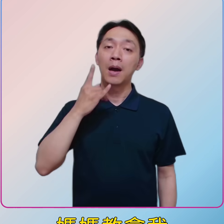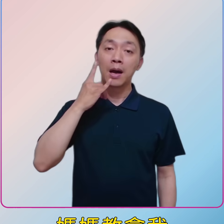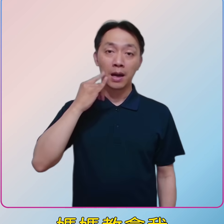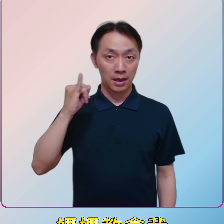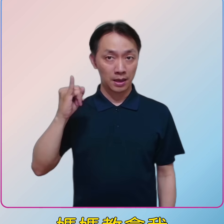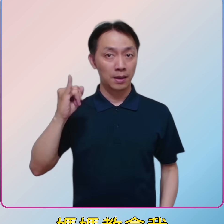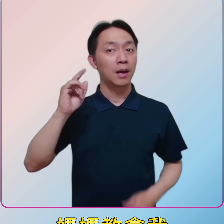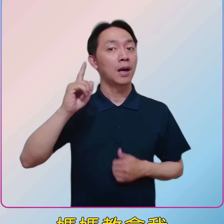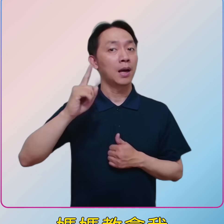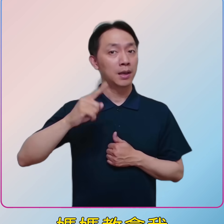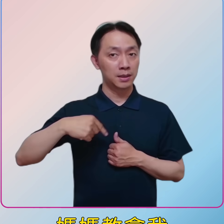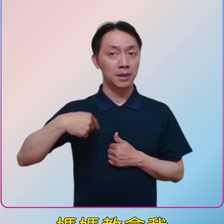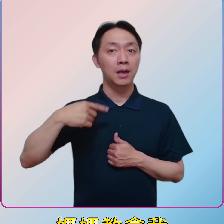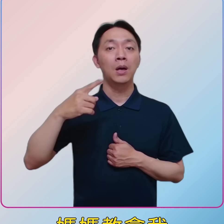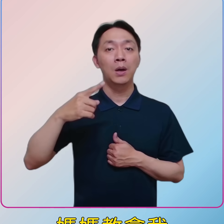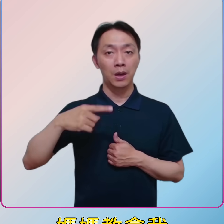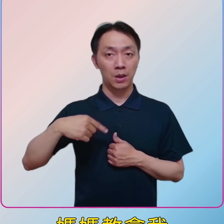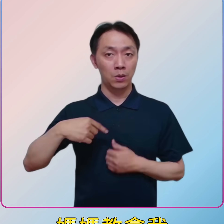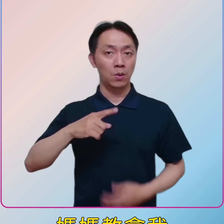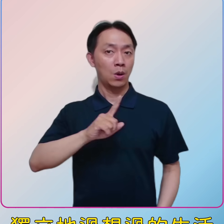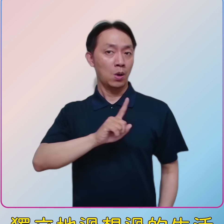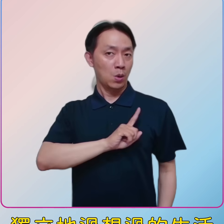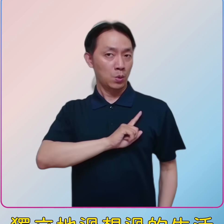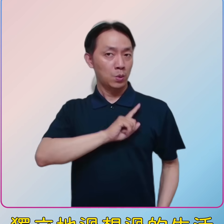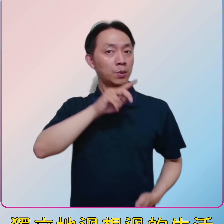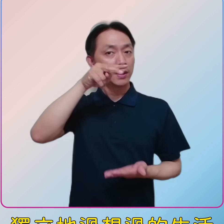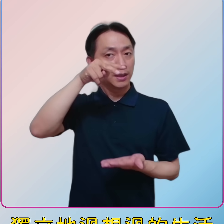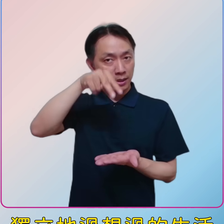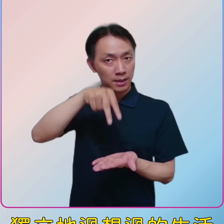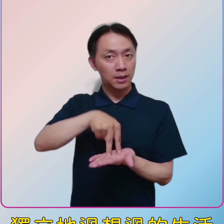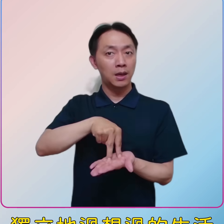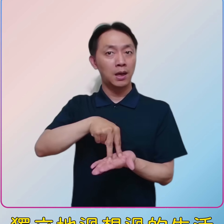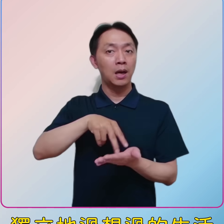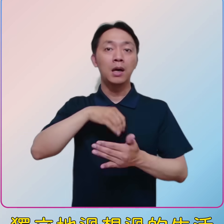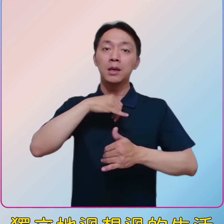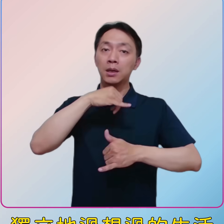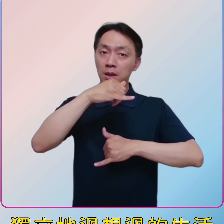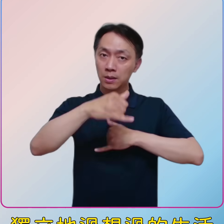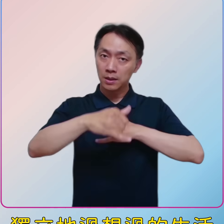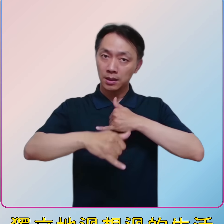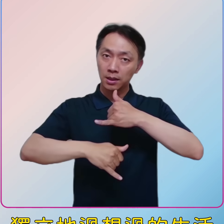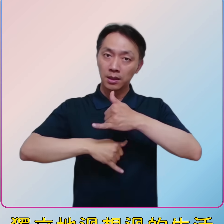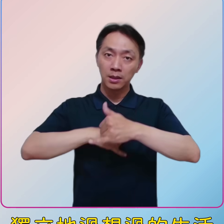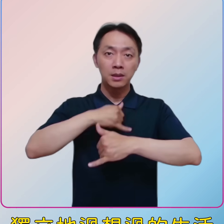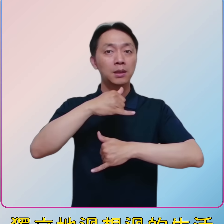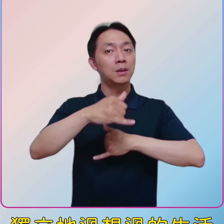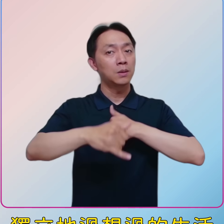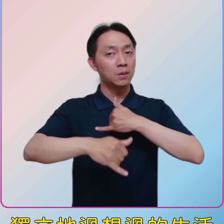妈妈教会我独立地过想过